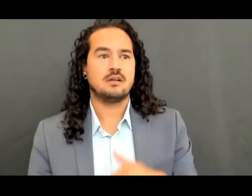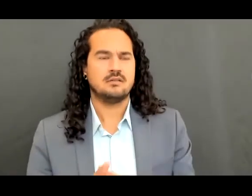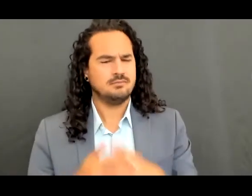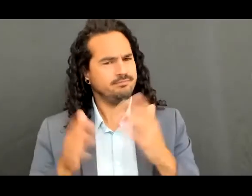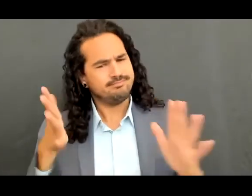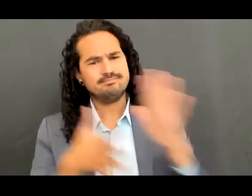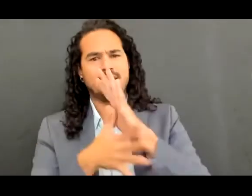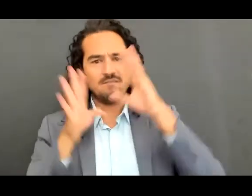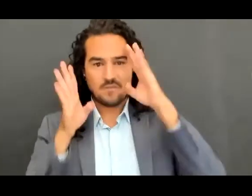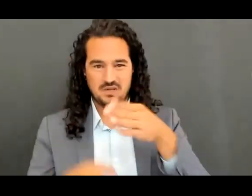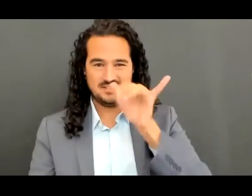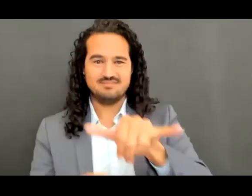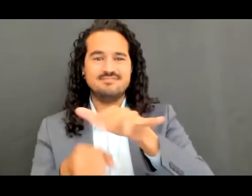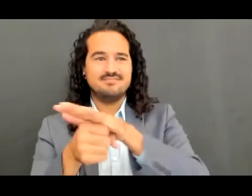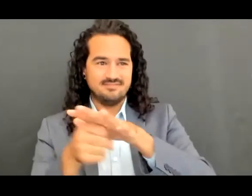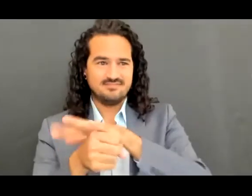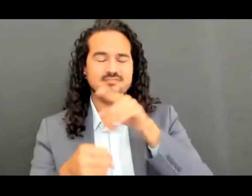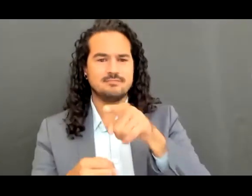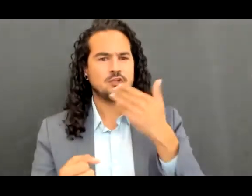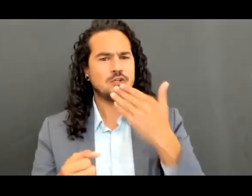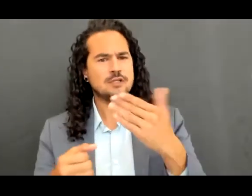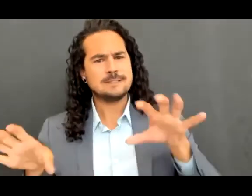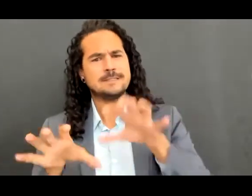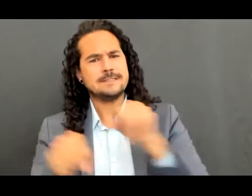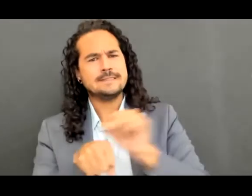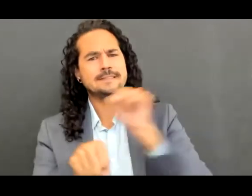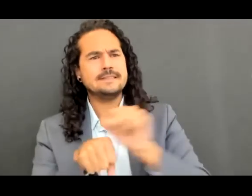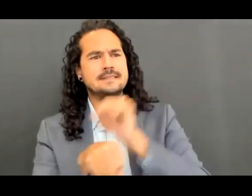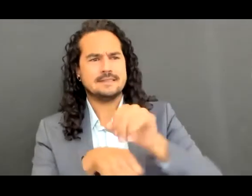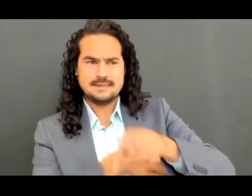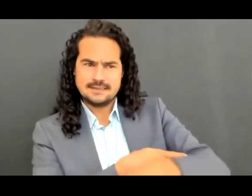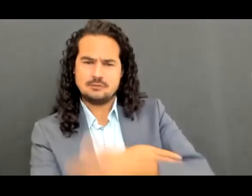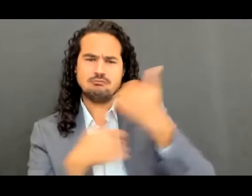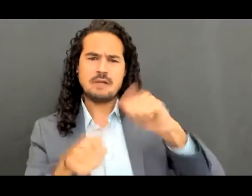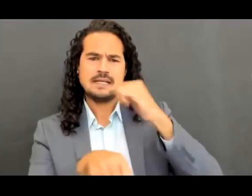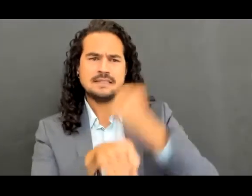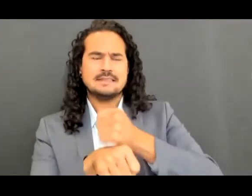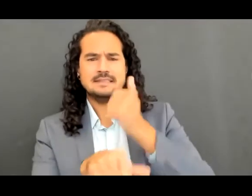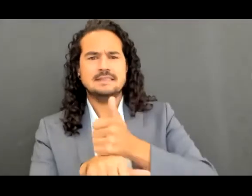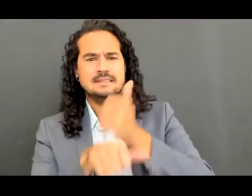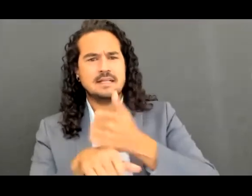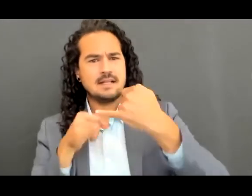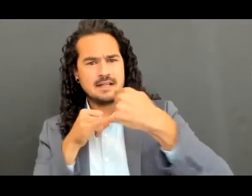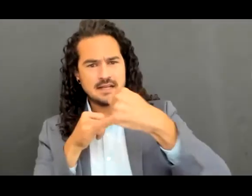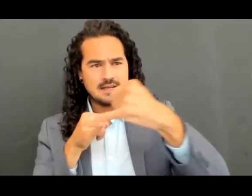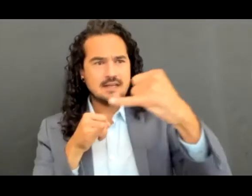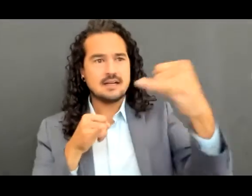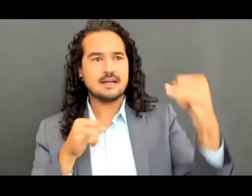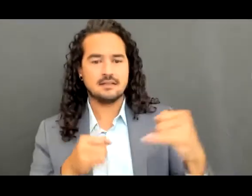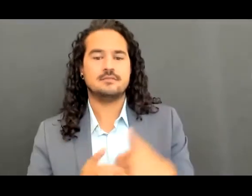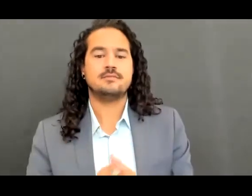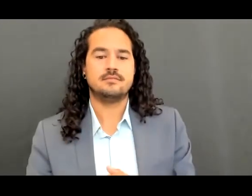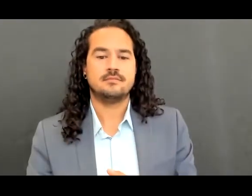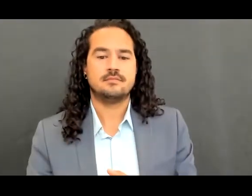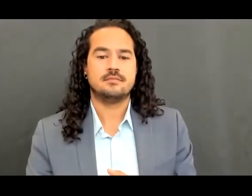tenemos las líneas de contención del incendio. Estamos, ahí es donde se concentra los turnos